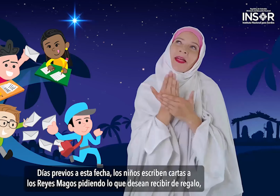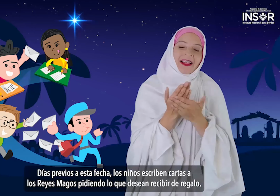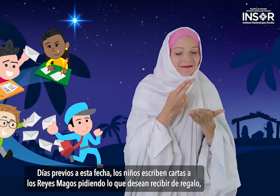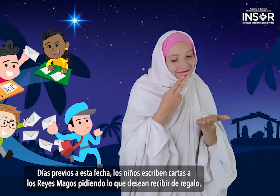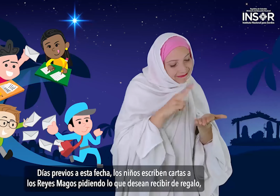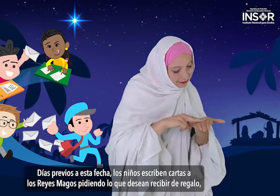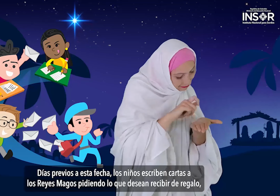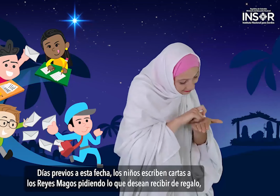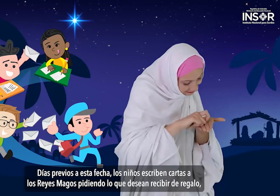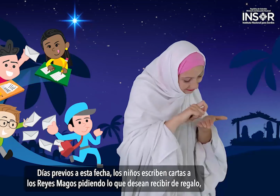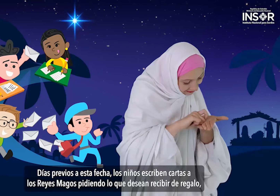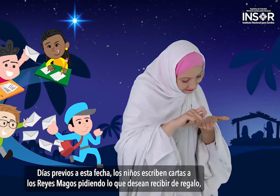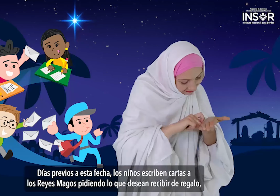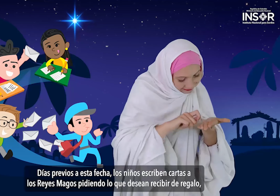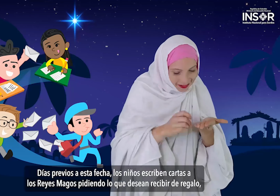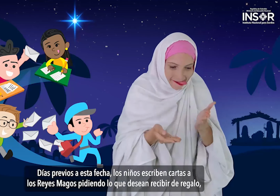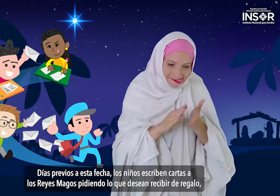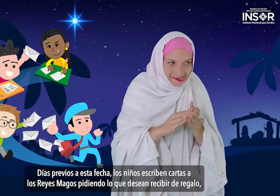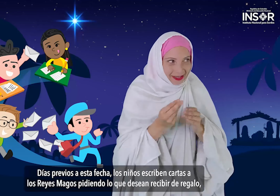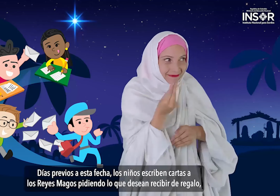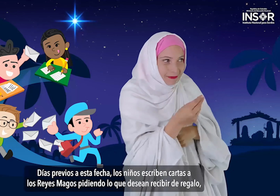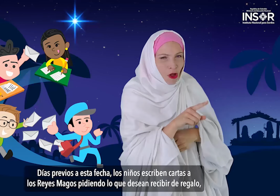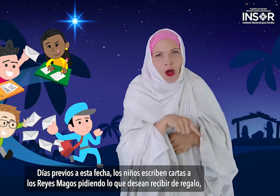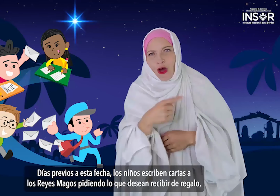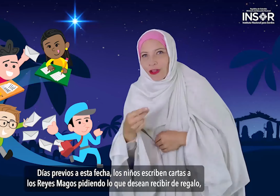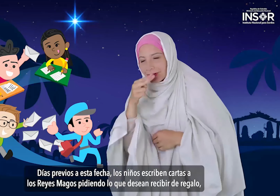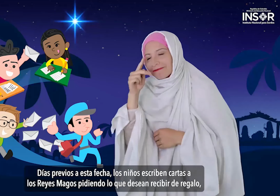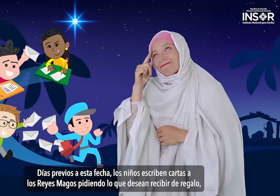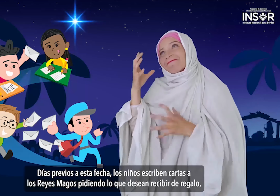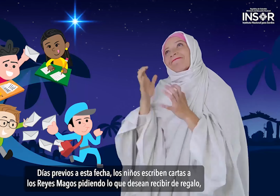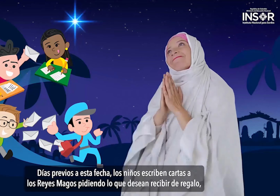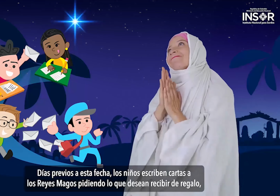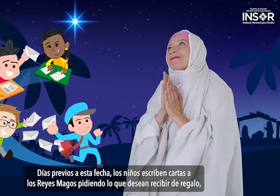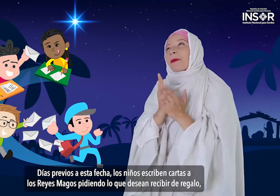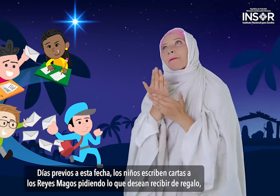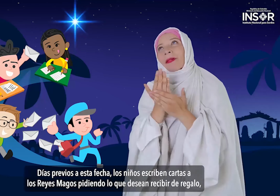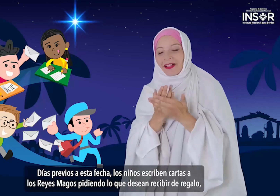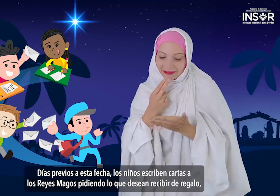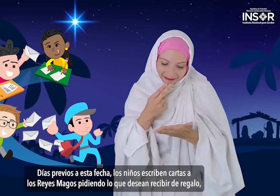a los reyes magos pidiendo lo que desean recibir de regalo.